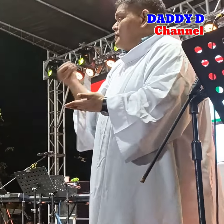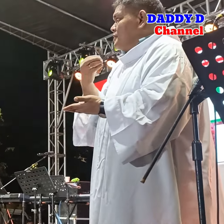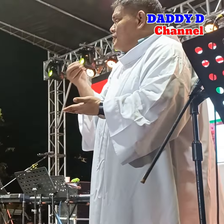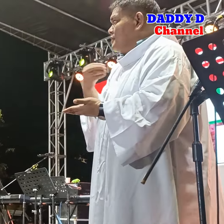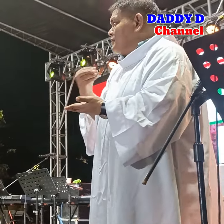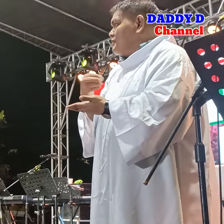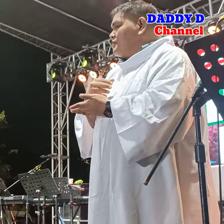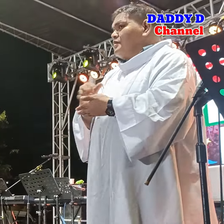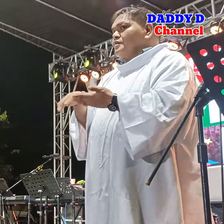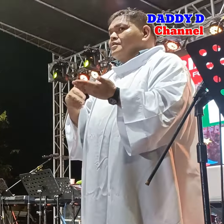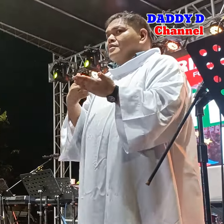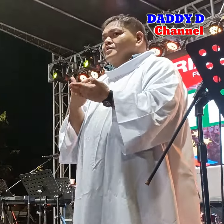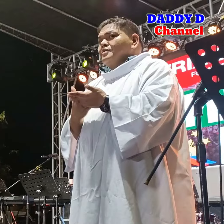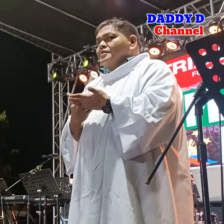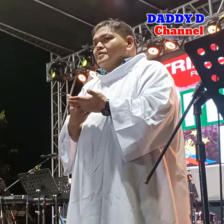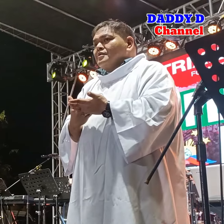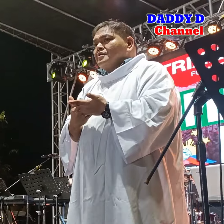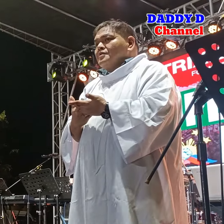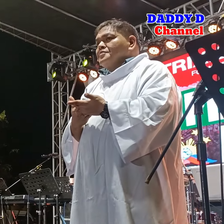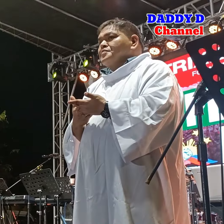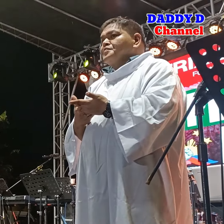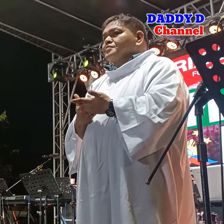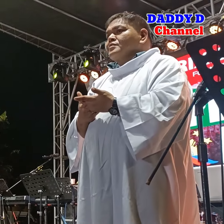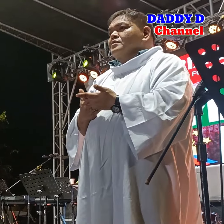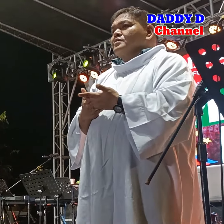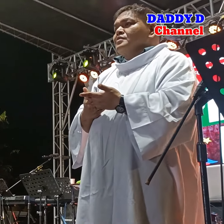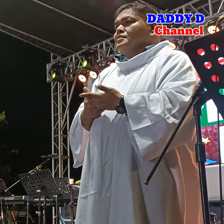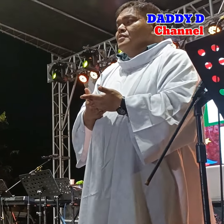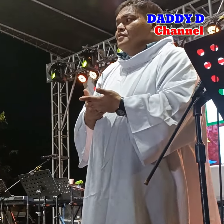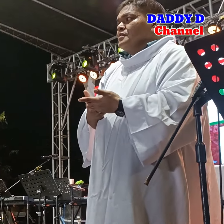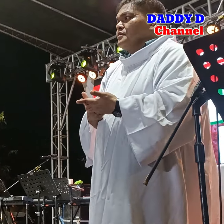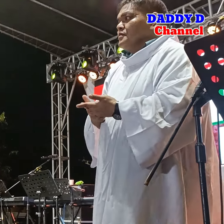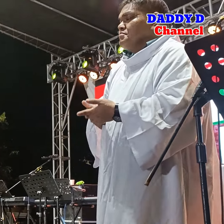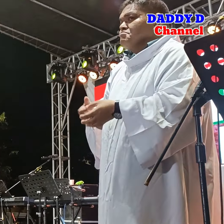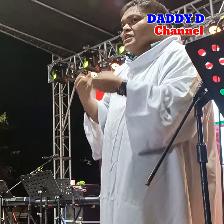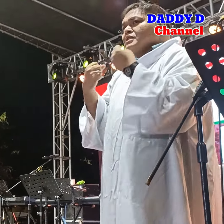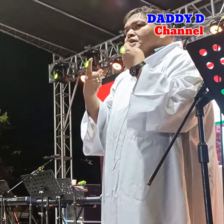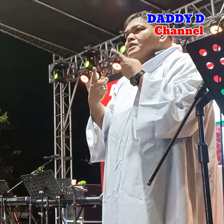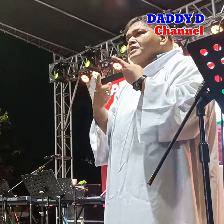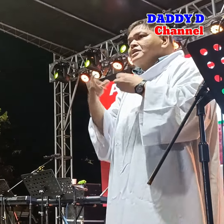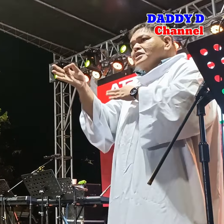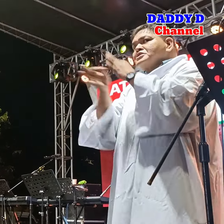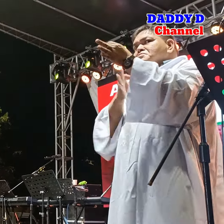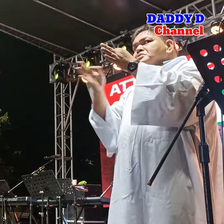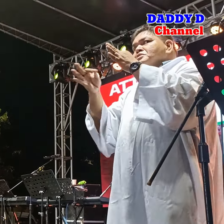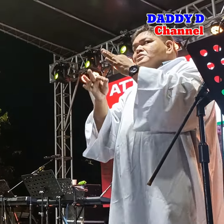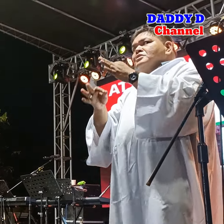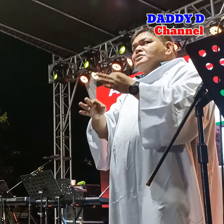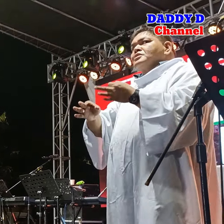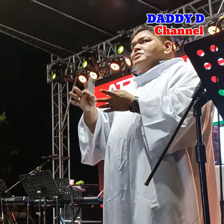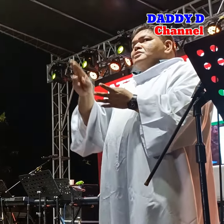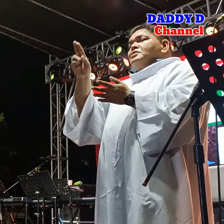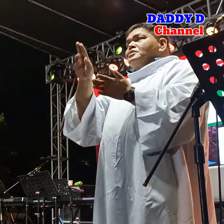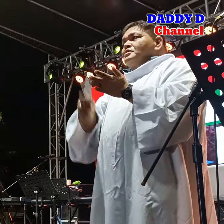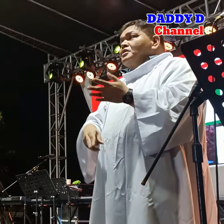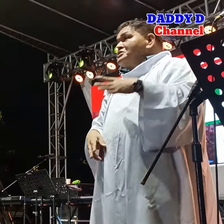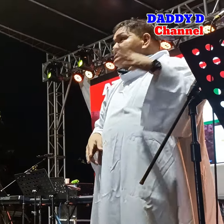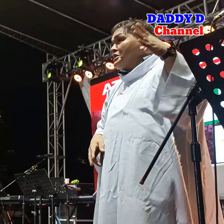hindi dumadami yung ini-import. Sa madaling sabi, ang isang kilong bigas,